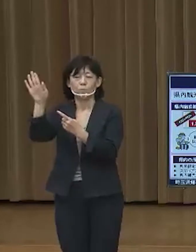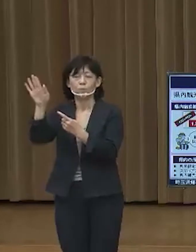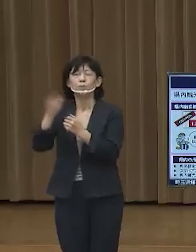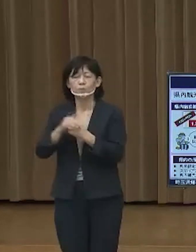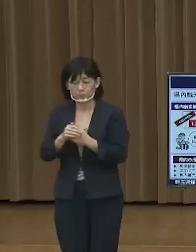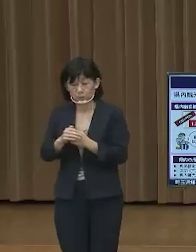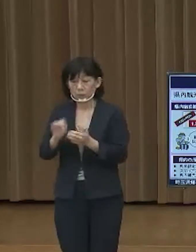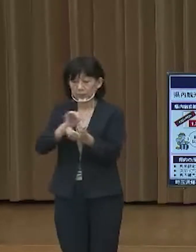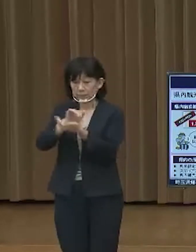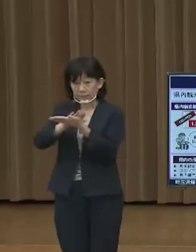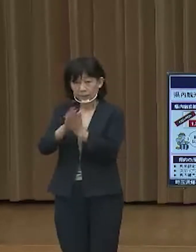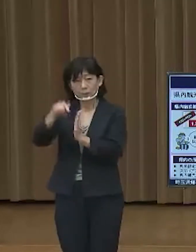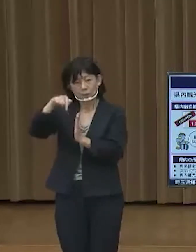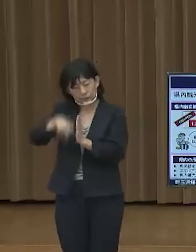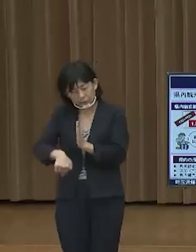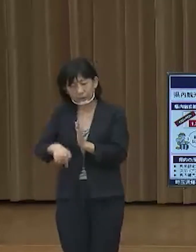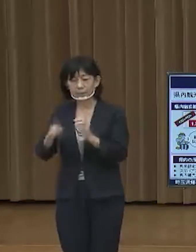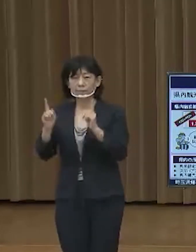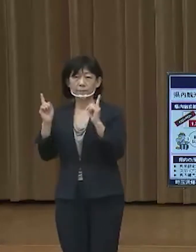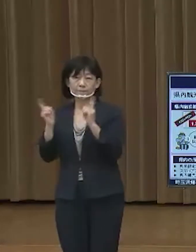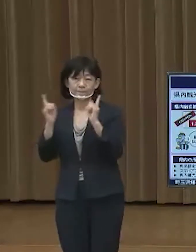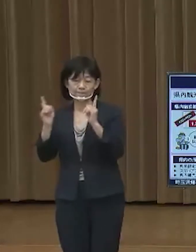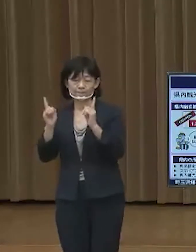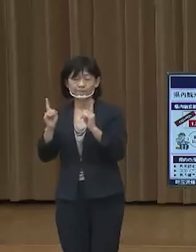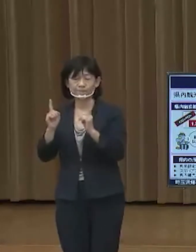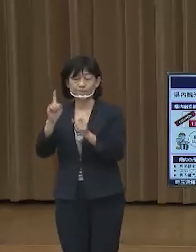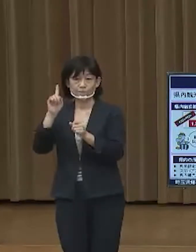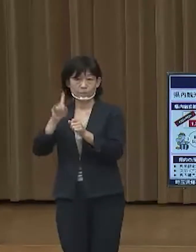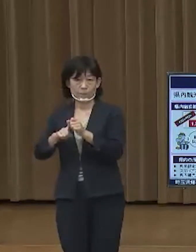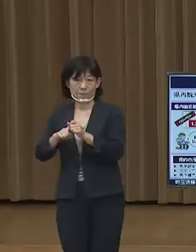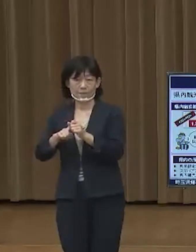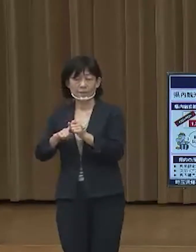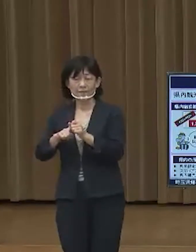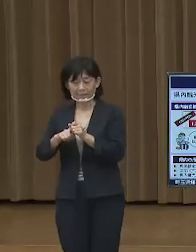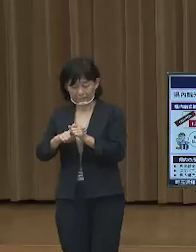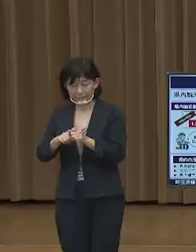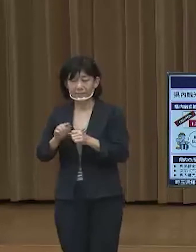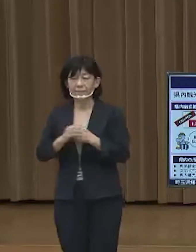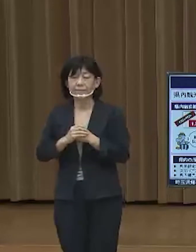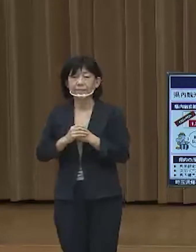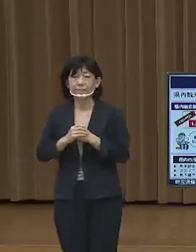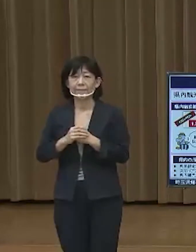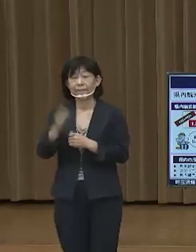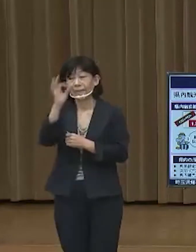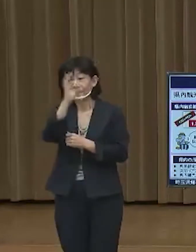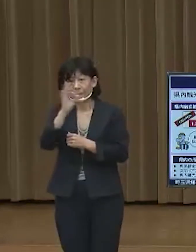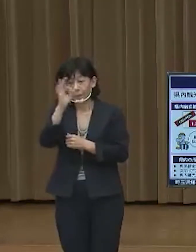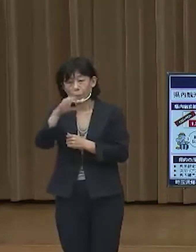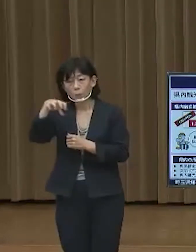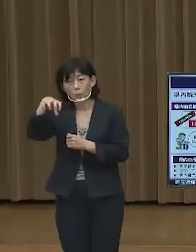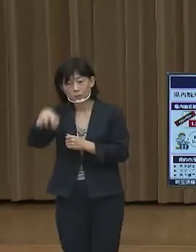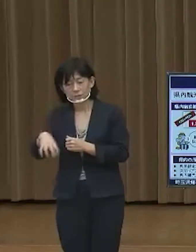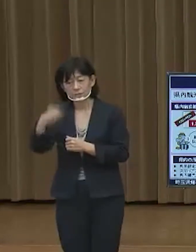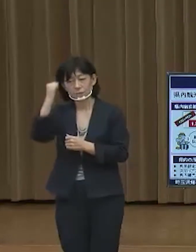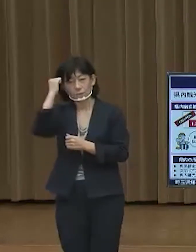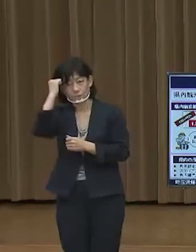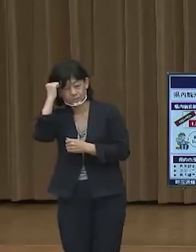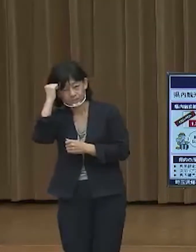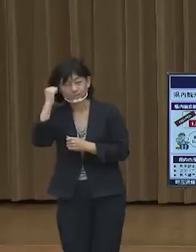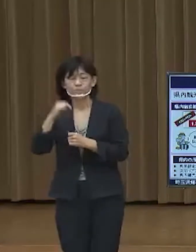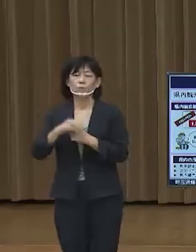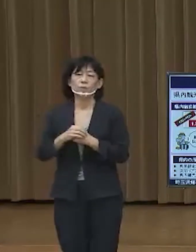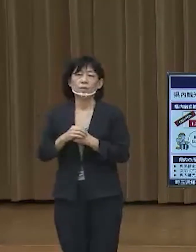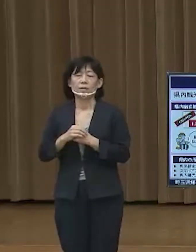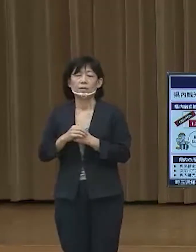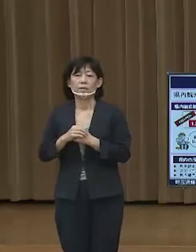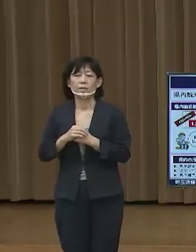みをいただくための仕組みとして、ただしそれを幅広く、つまり観光地におけるお泊まりになる方、あるい